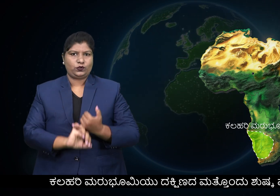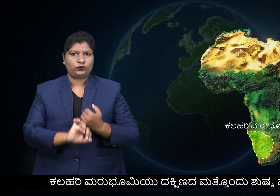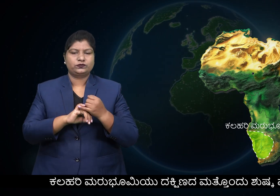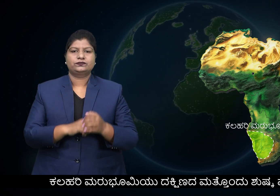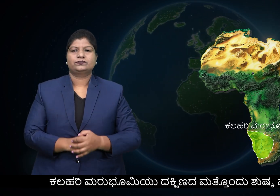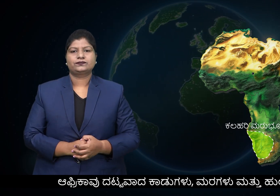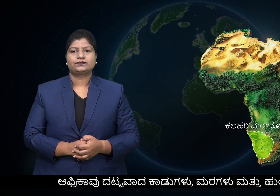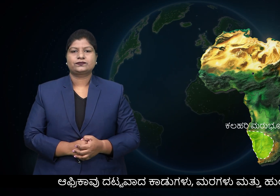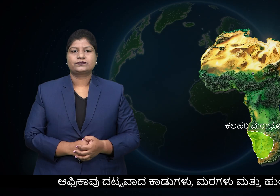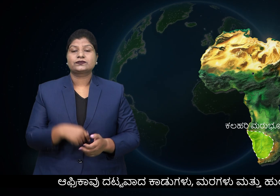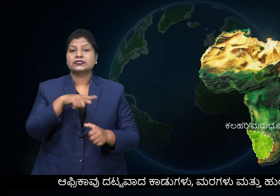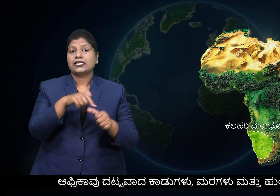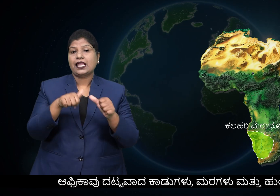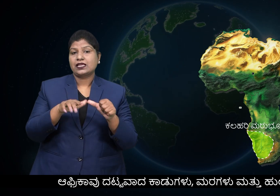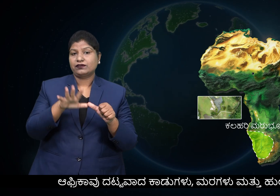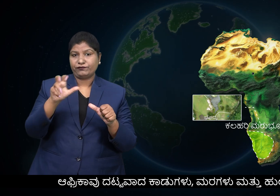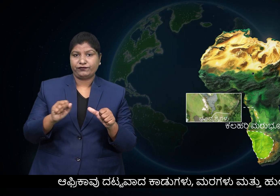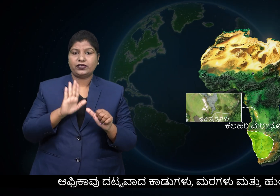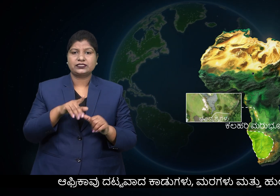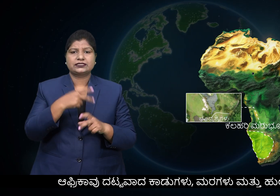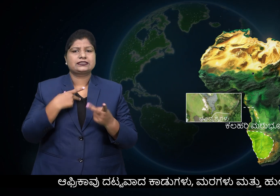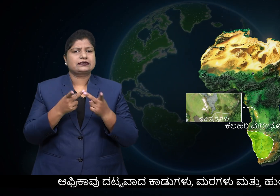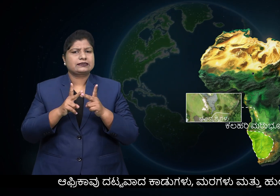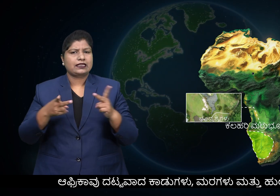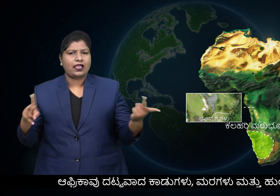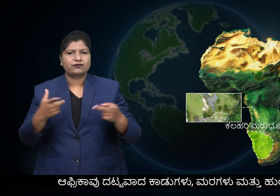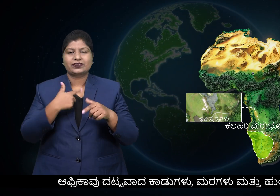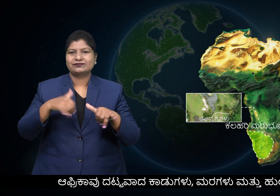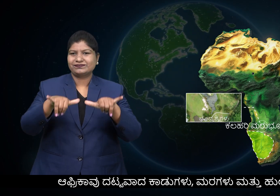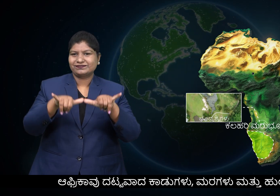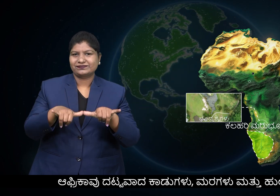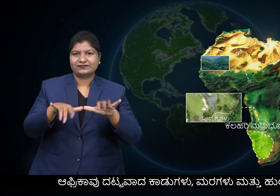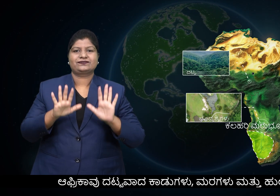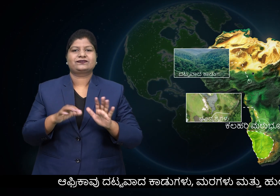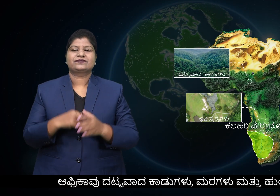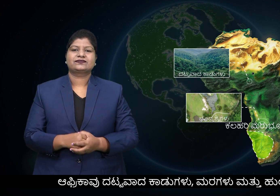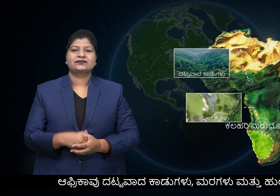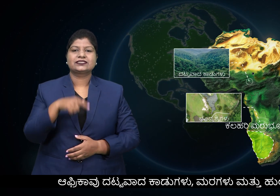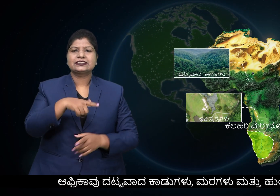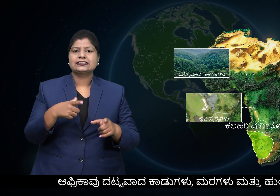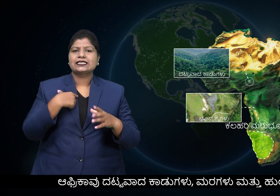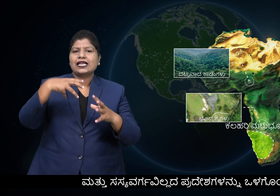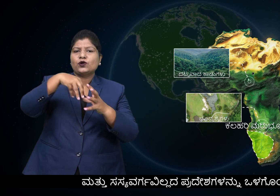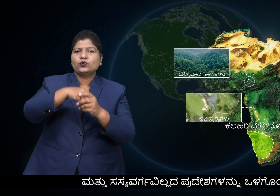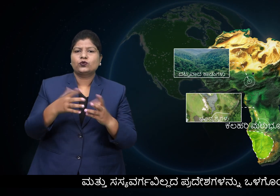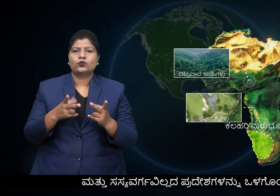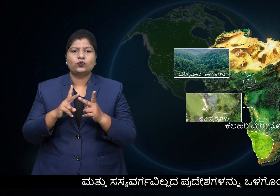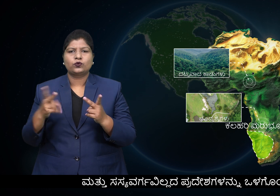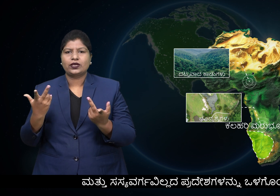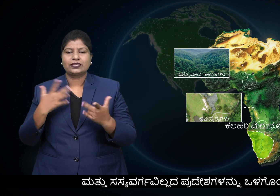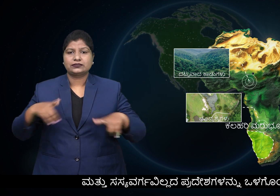ಆಫ್ರಿಕಾವು ದಟ್ಟವಾದ ಕಾಡುಗಳು, ಮರಗಳು ಮತ್ತು ಹುಲ್ಲಿನ ಮಿಶ್ರಣ